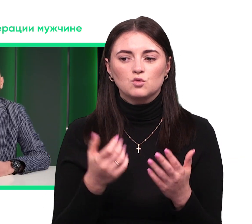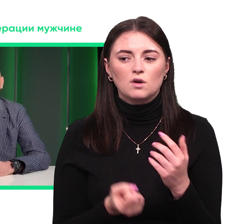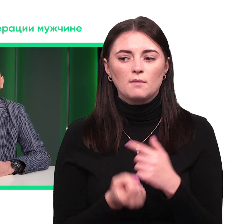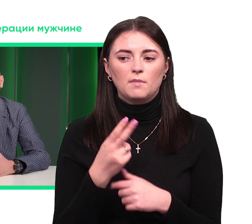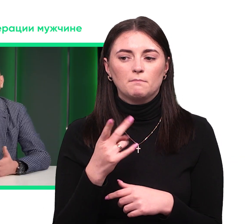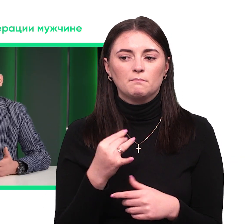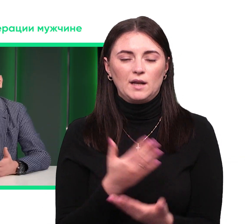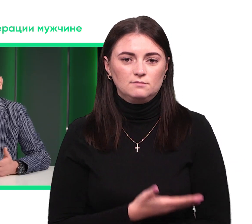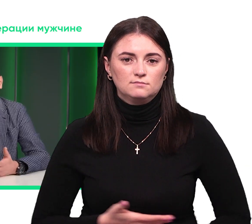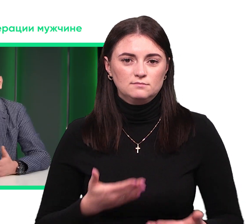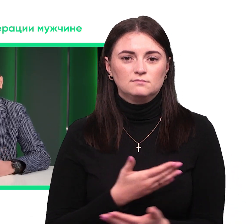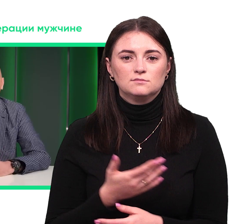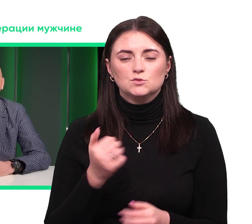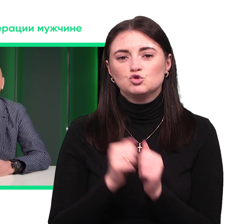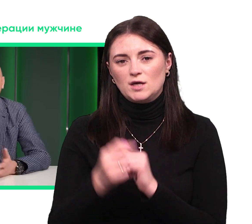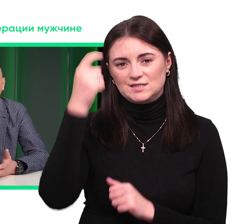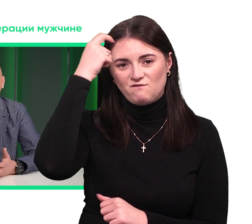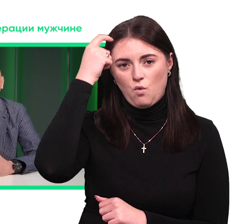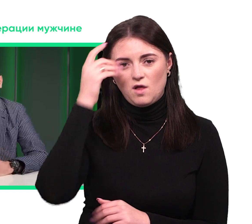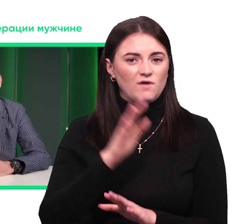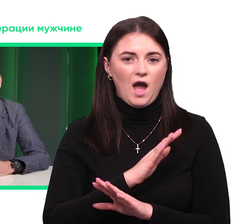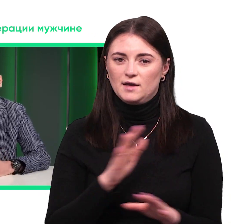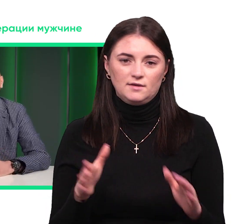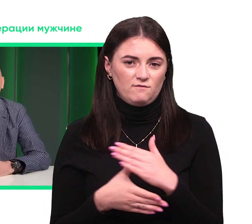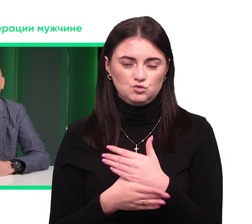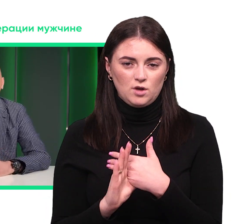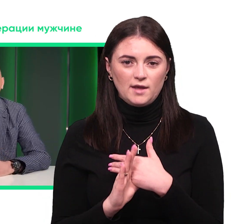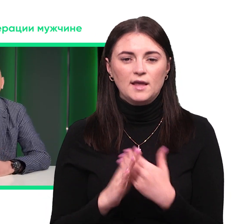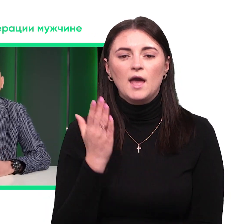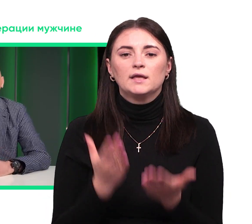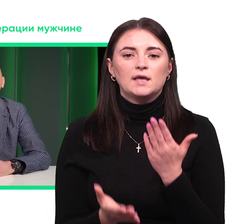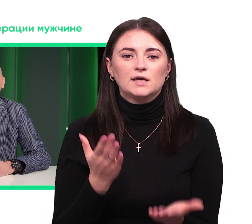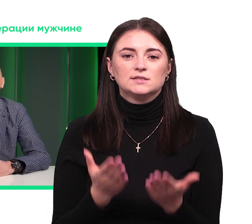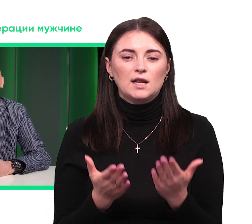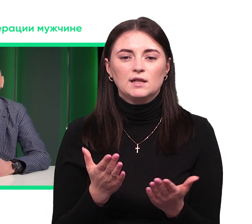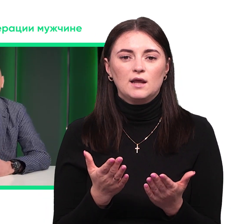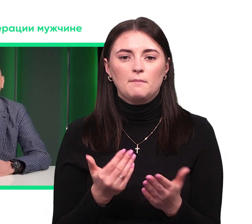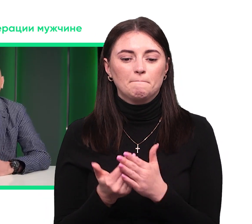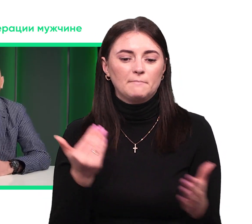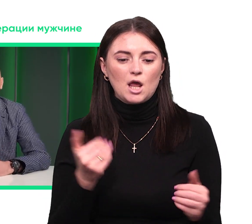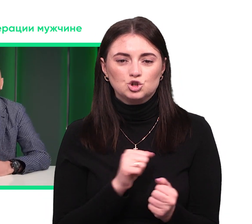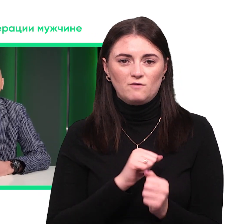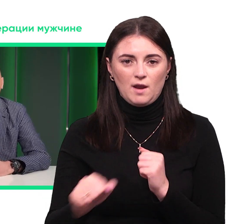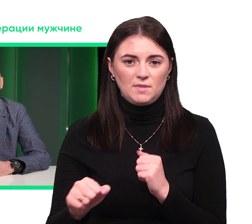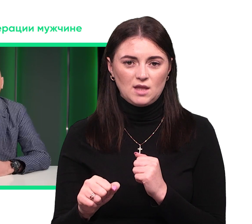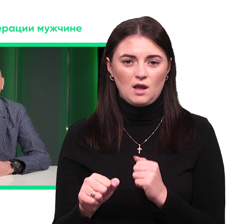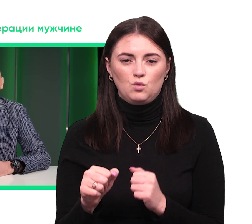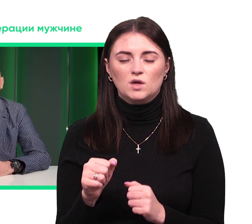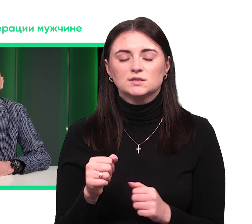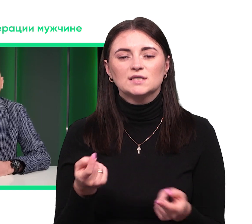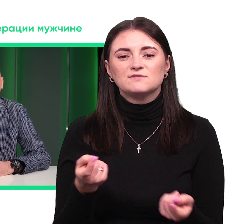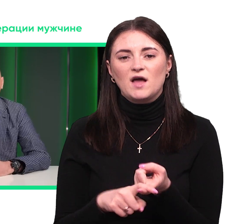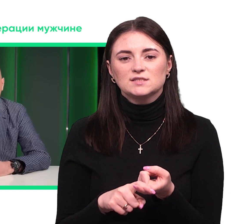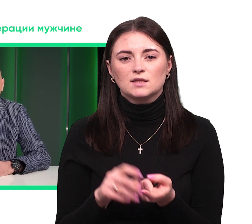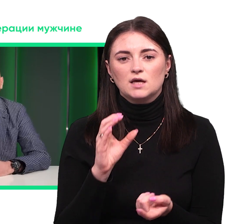при половой активности, они часто в голове, а не в головке полового члена. И если преждевременная эякуляция